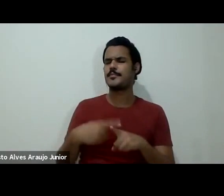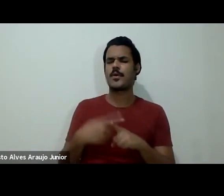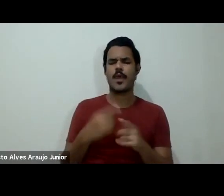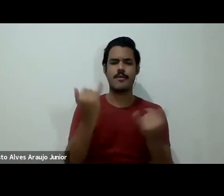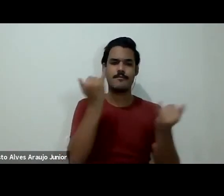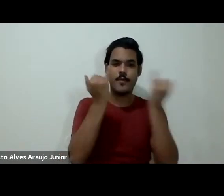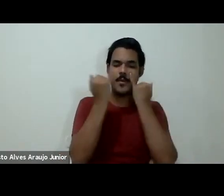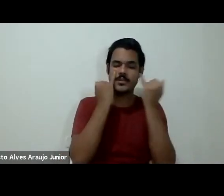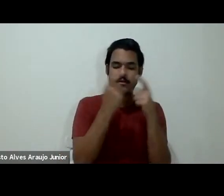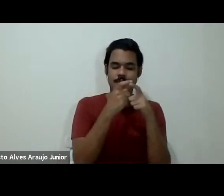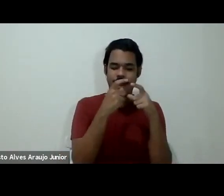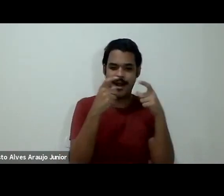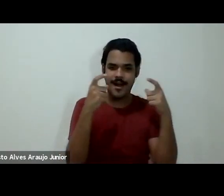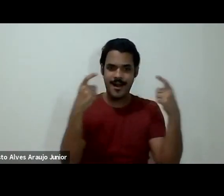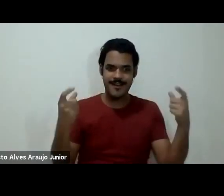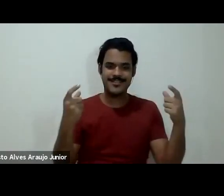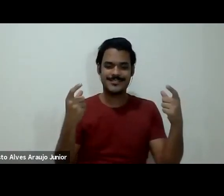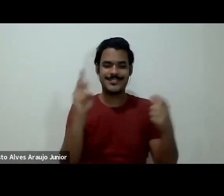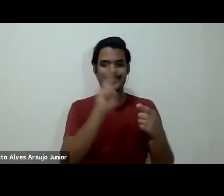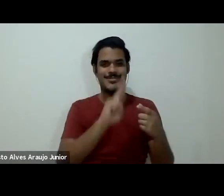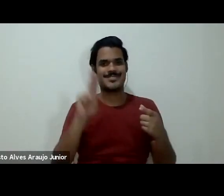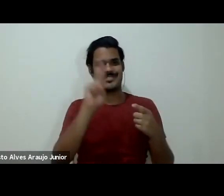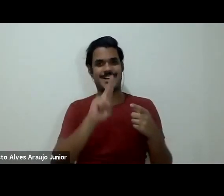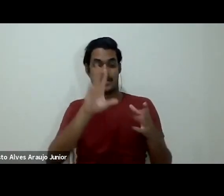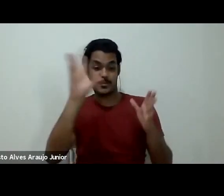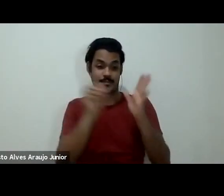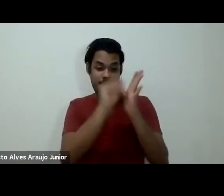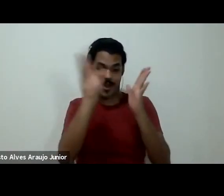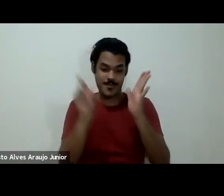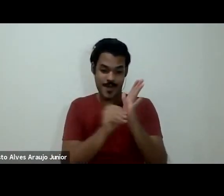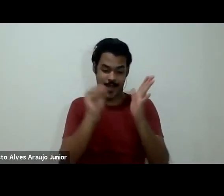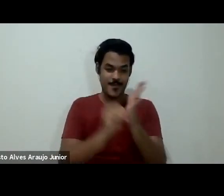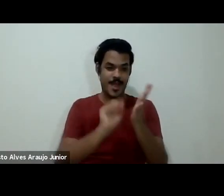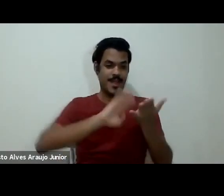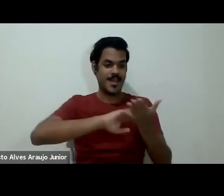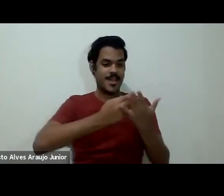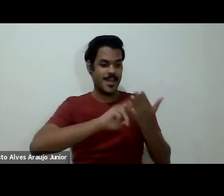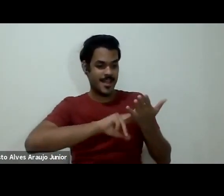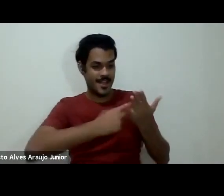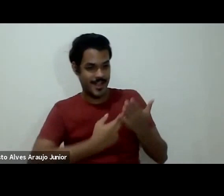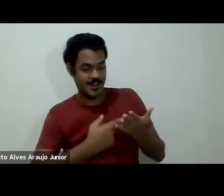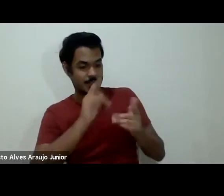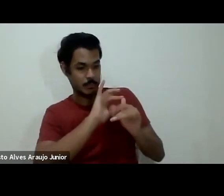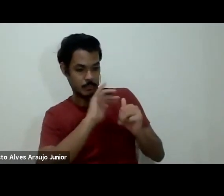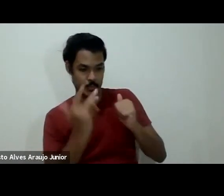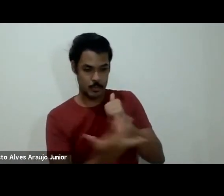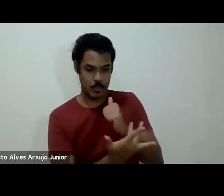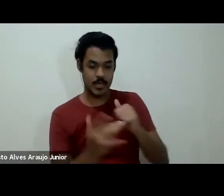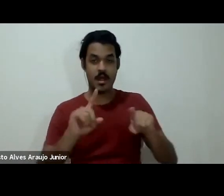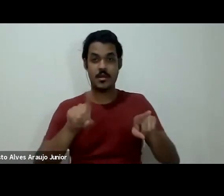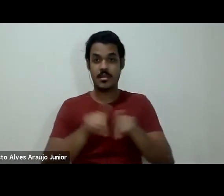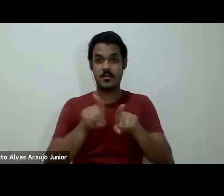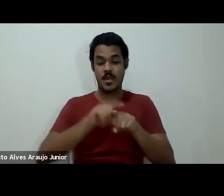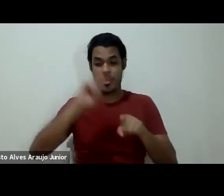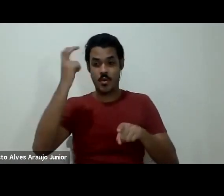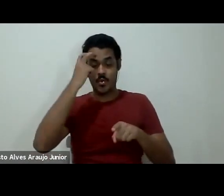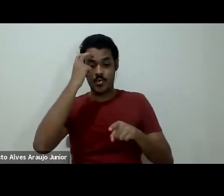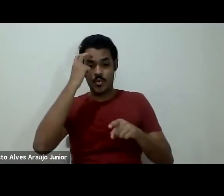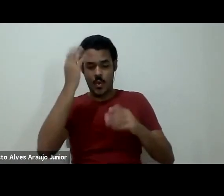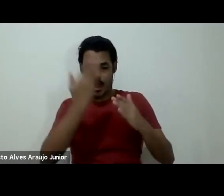que serão utilizadas para enriquecer as interpretações de peças midiáticas relacionadas às culturas do